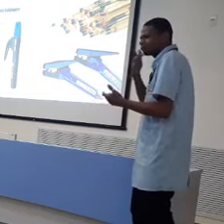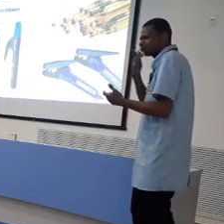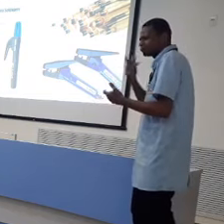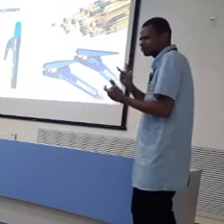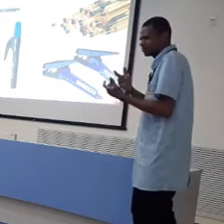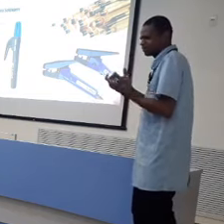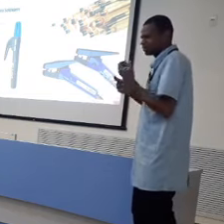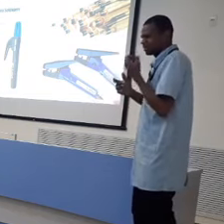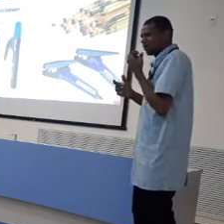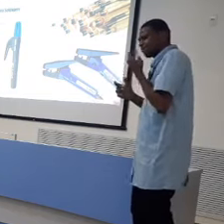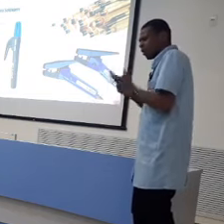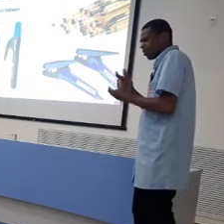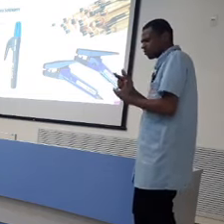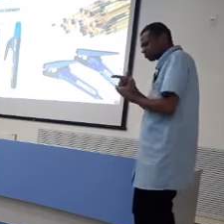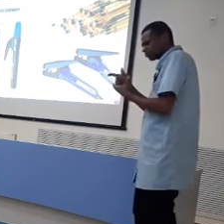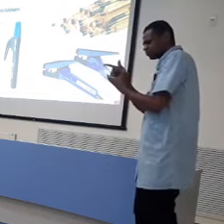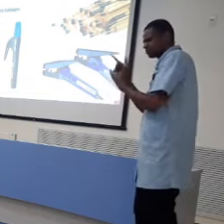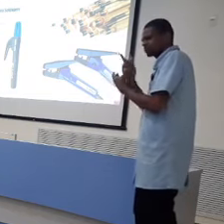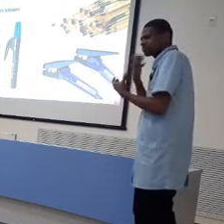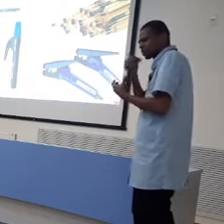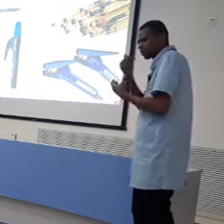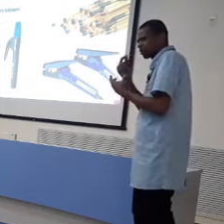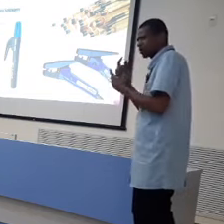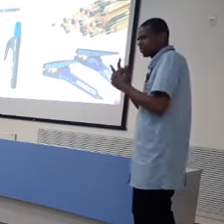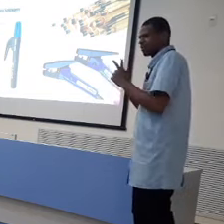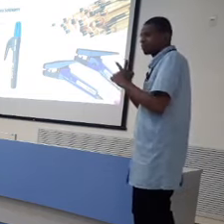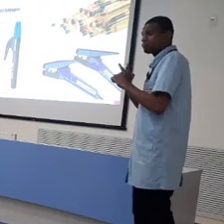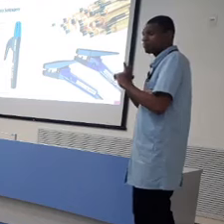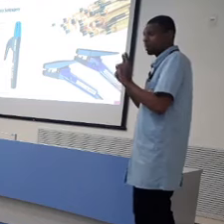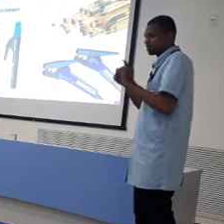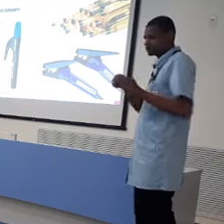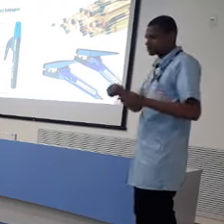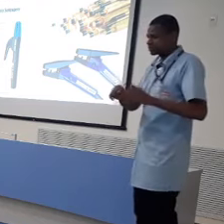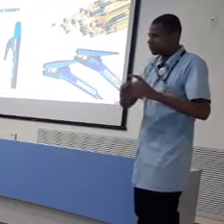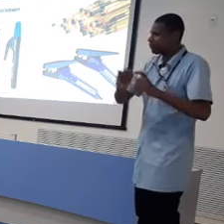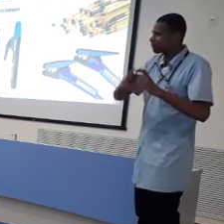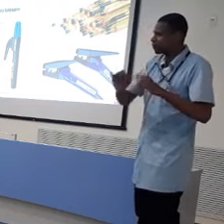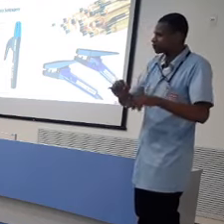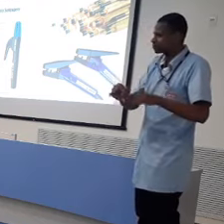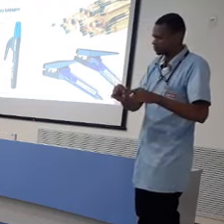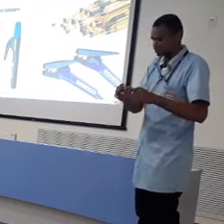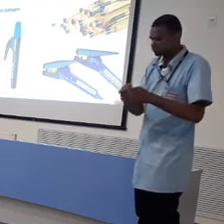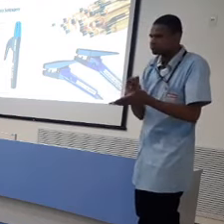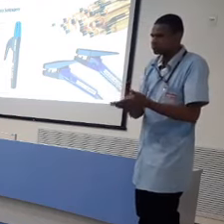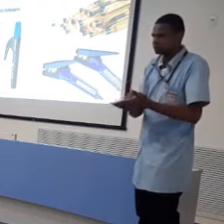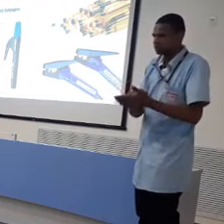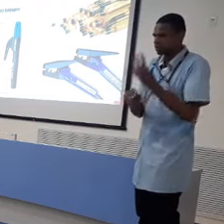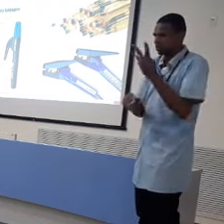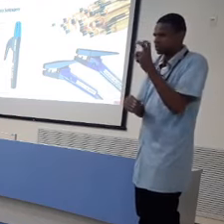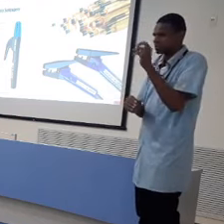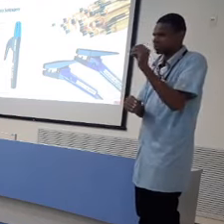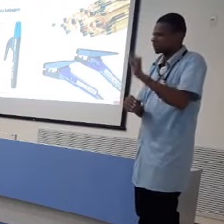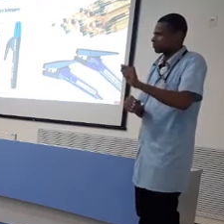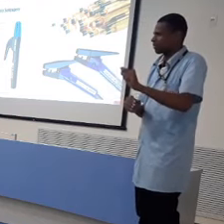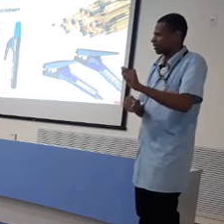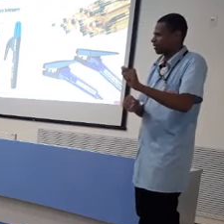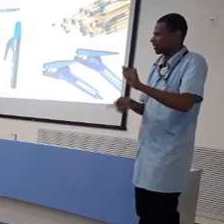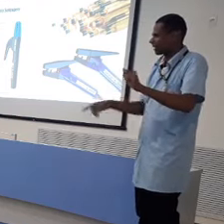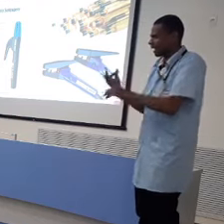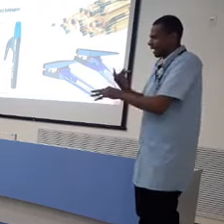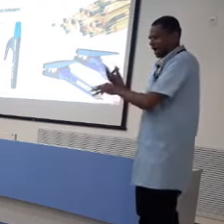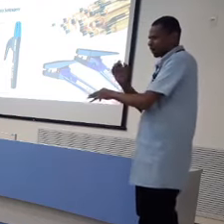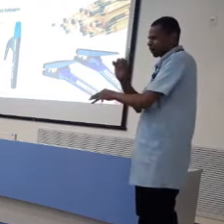mais leve, mais tranquilo para trabalhar. Só que o cara trabalha com 400, 450 amperes e o pequeno não